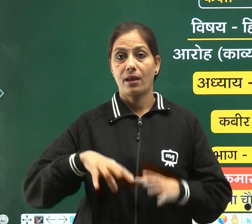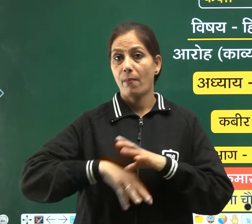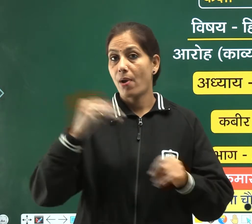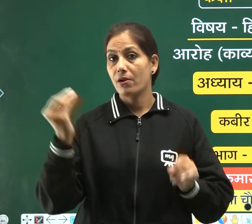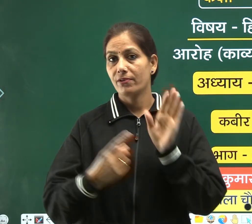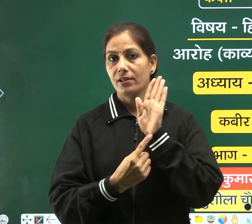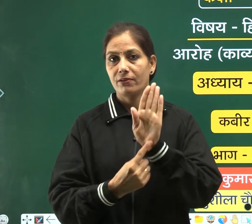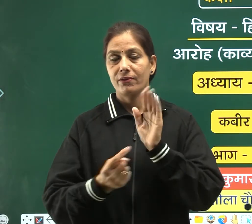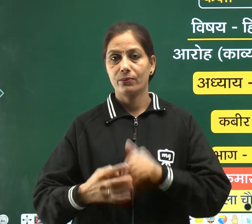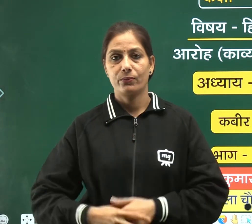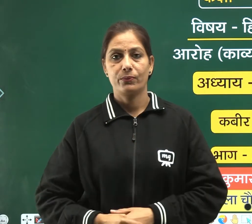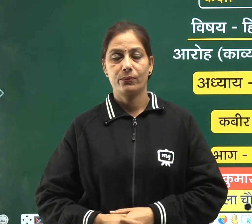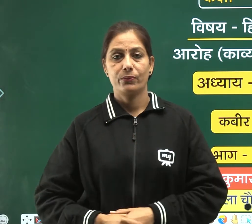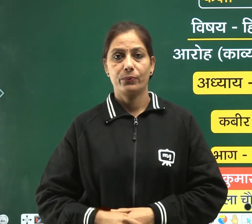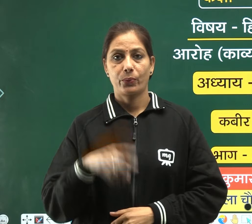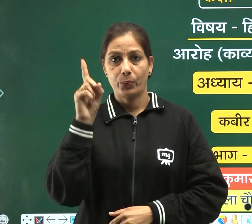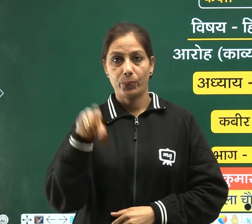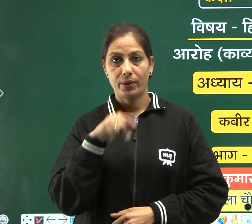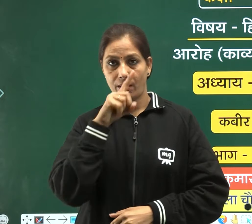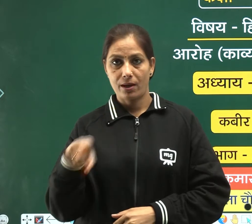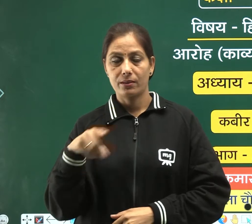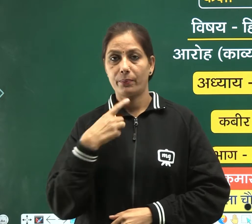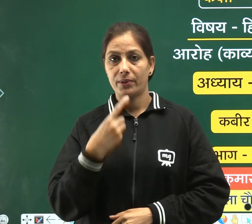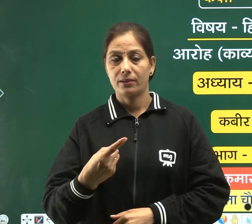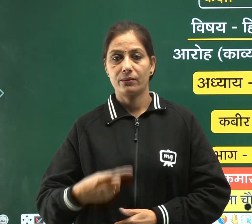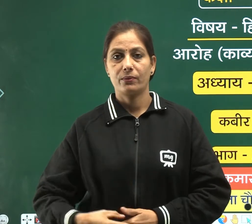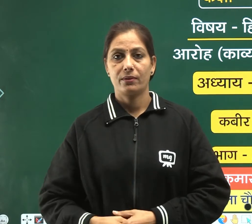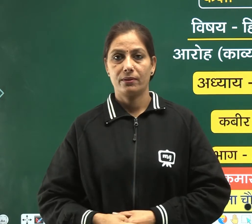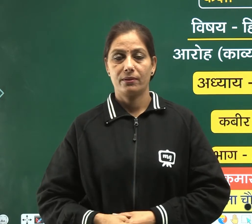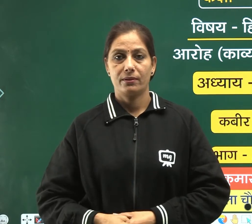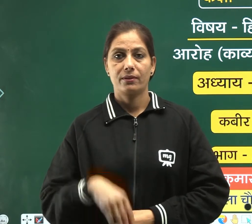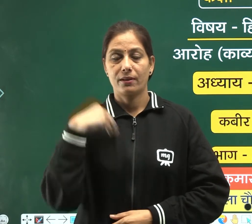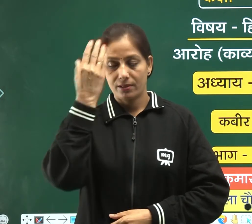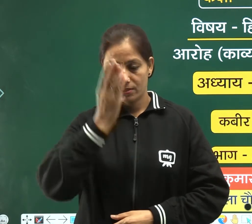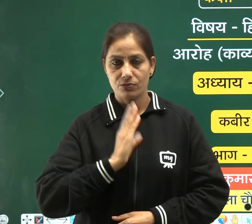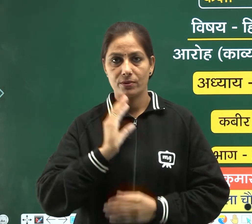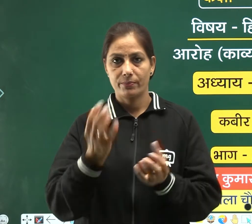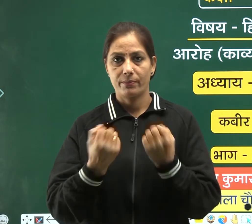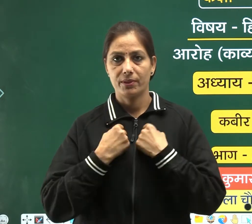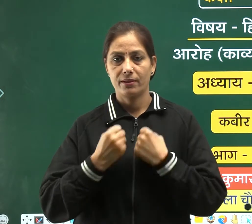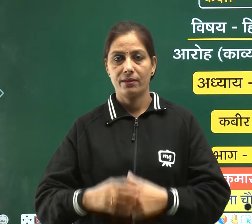दिखावे को गलत बताते हुए ईश्वर प्राप्ति के लिए